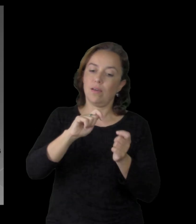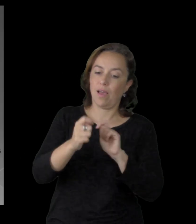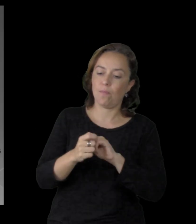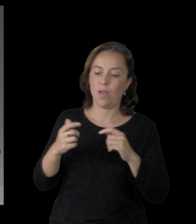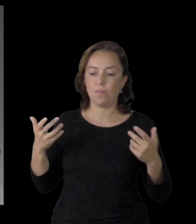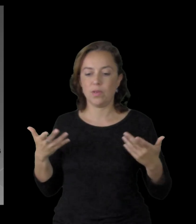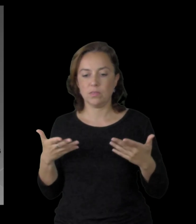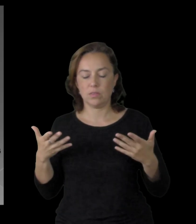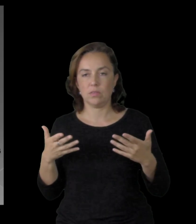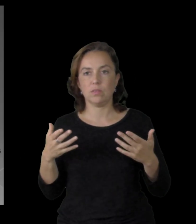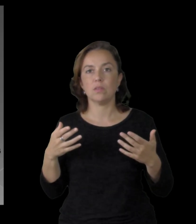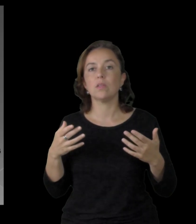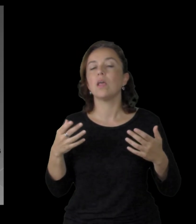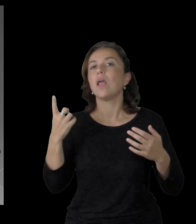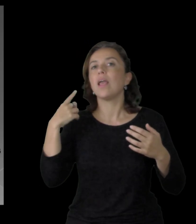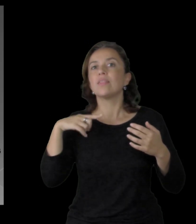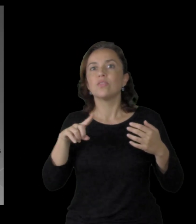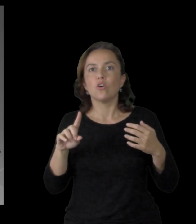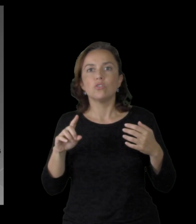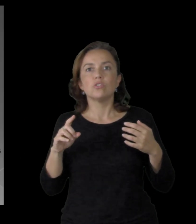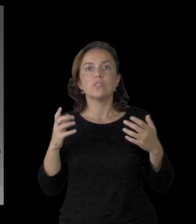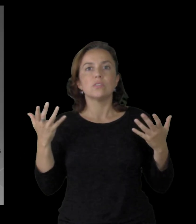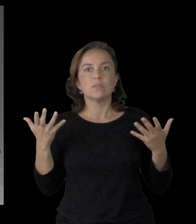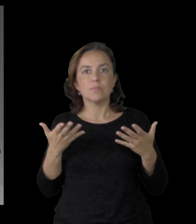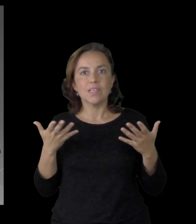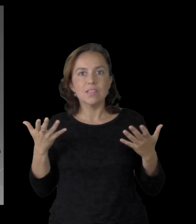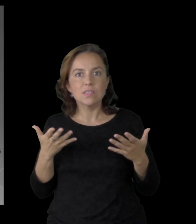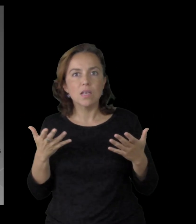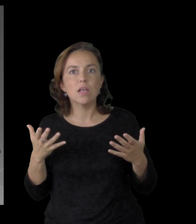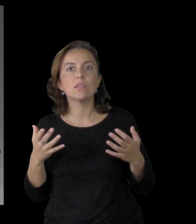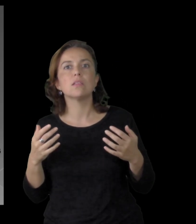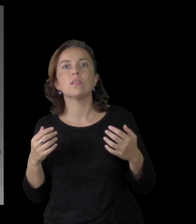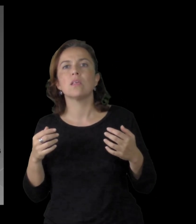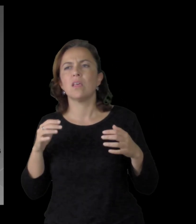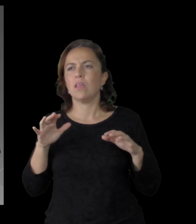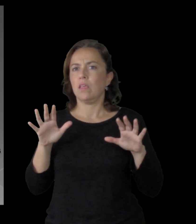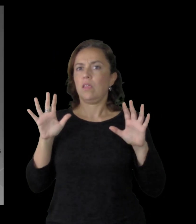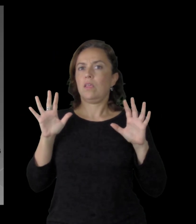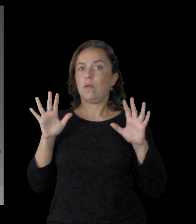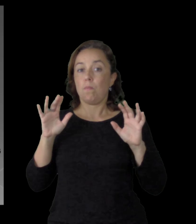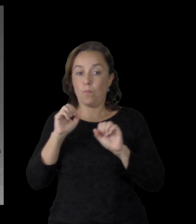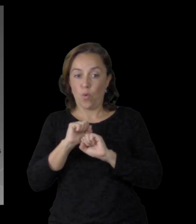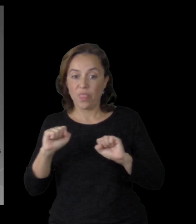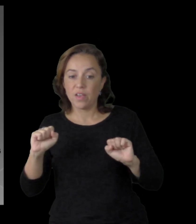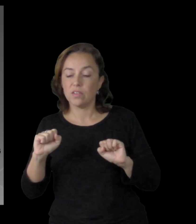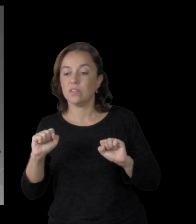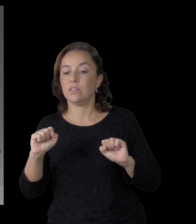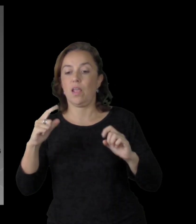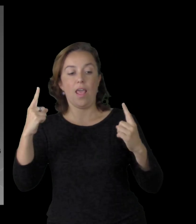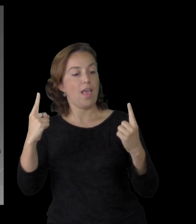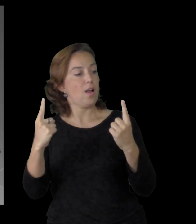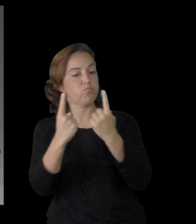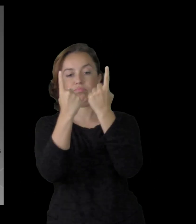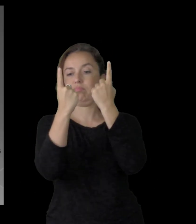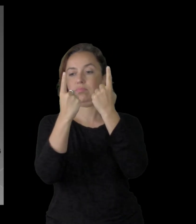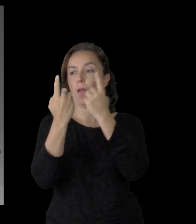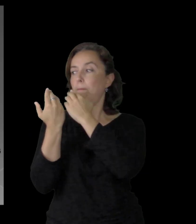presente. Entonces el presente puede ser entendido como un encuentro entre el pasado y el futuro, entre lo